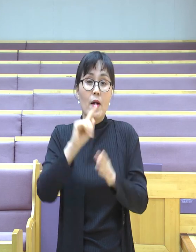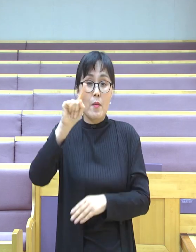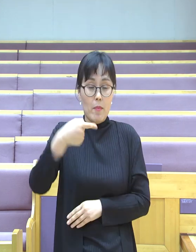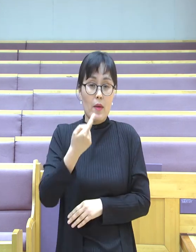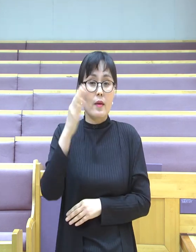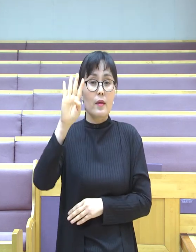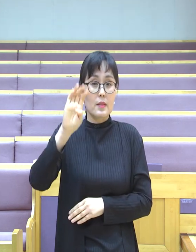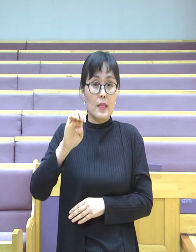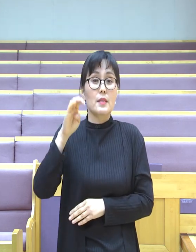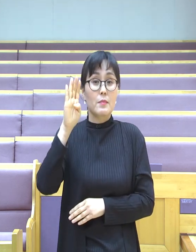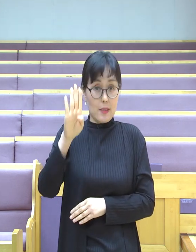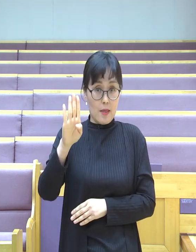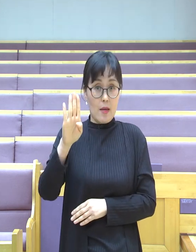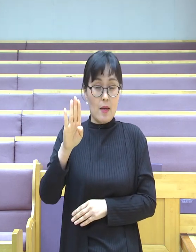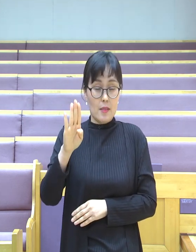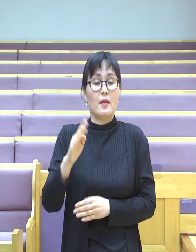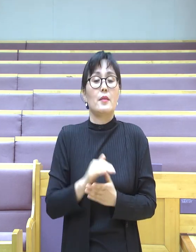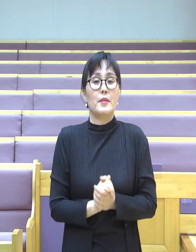부르겠습니다.